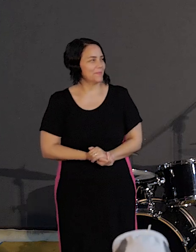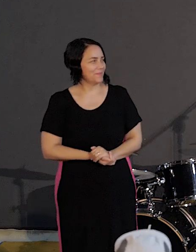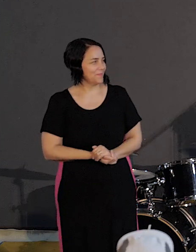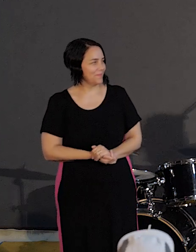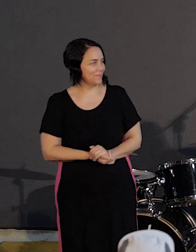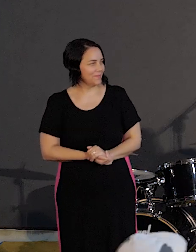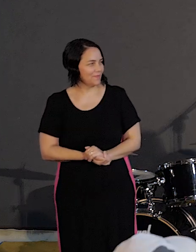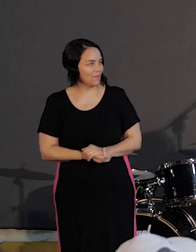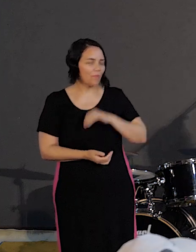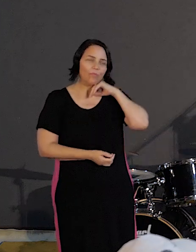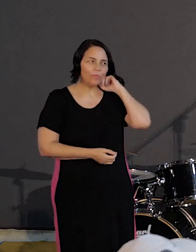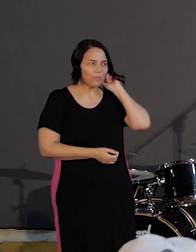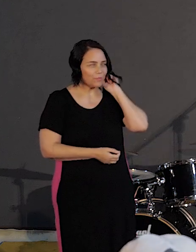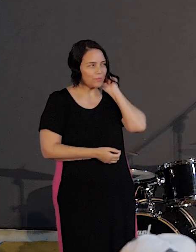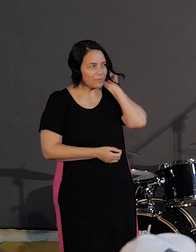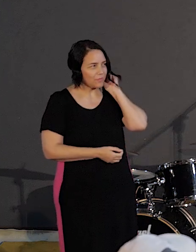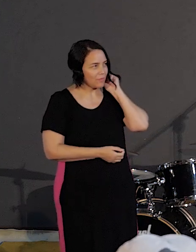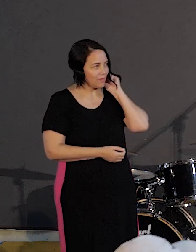as meninas da guitarra.